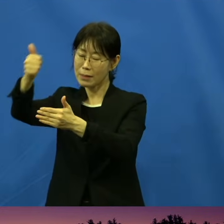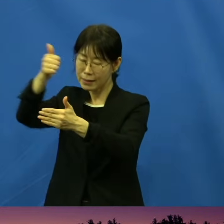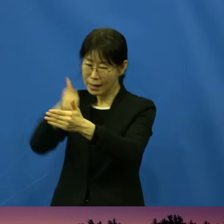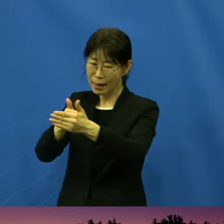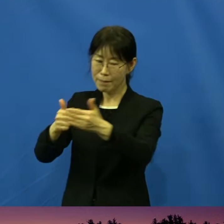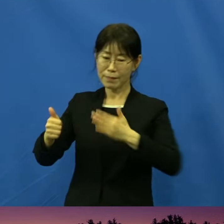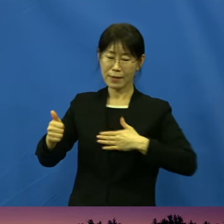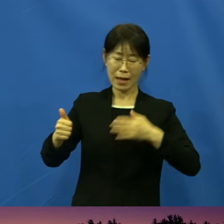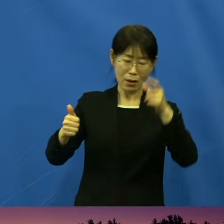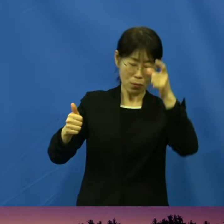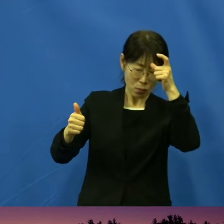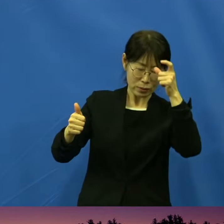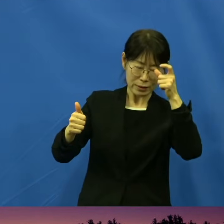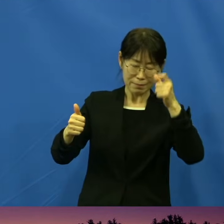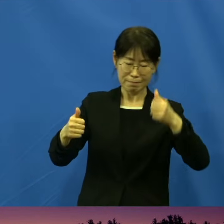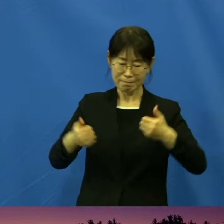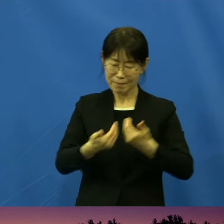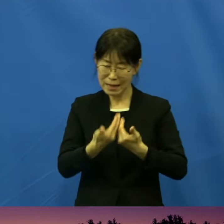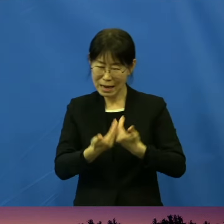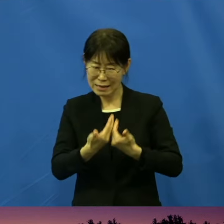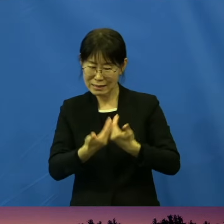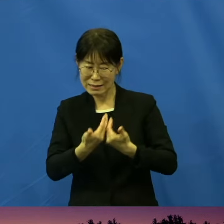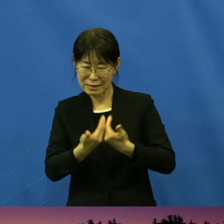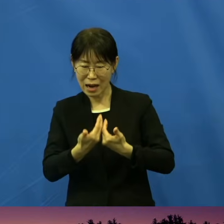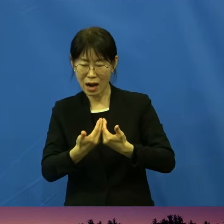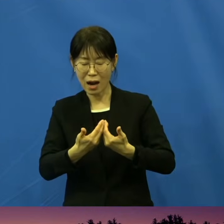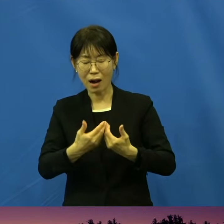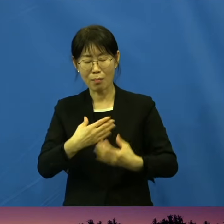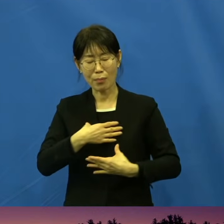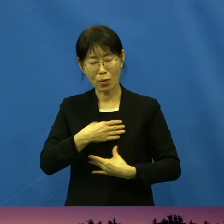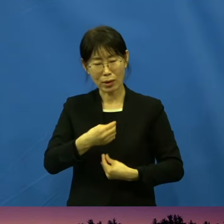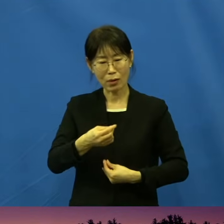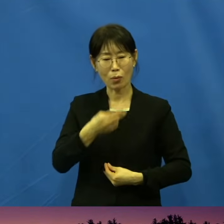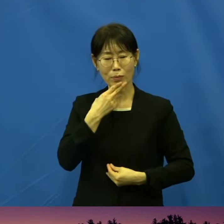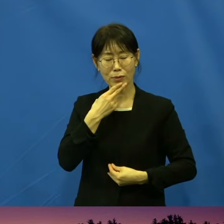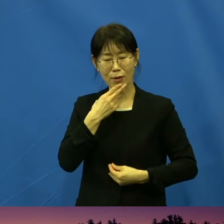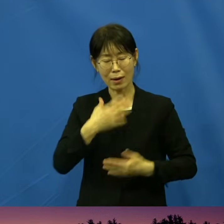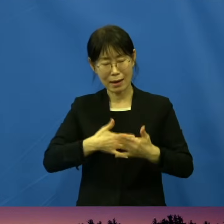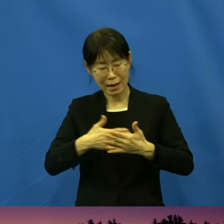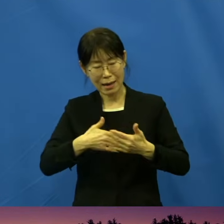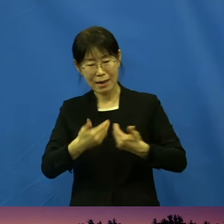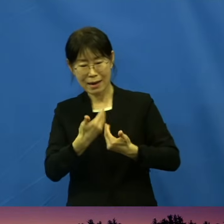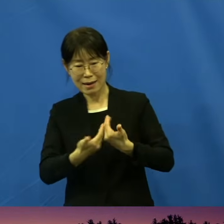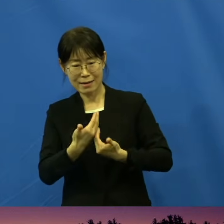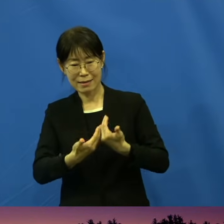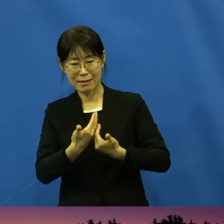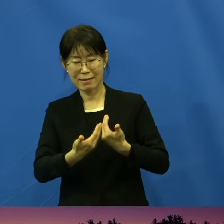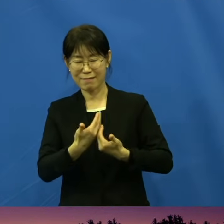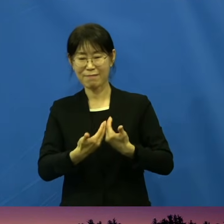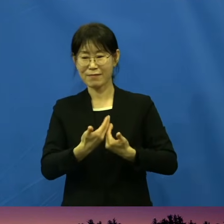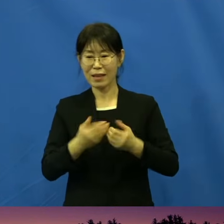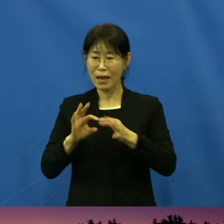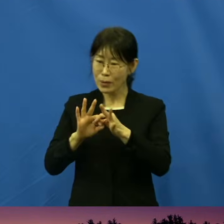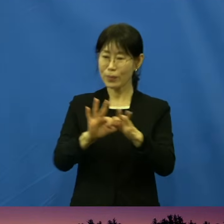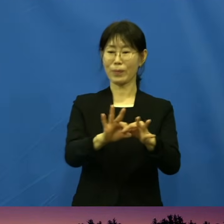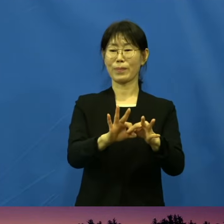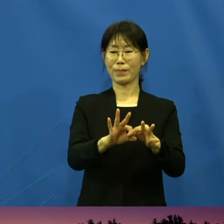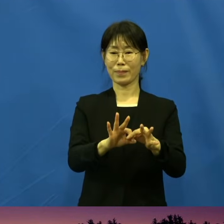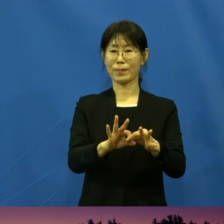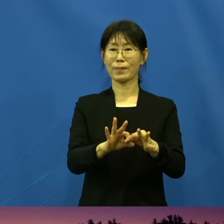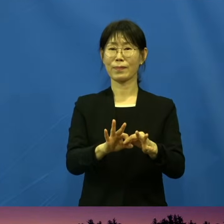거죠. 여러분, 우리에게 이제 요구되는 건 뭘까요? 그리스도가 내 안에 계신다는 믿음이 우리에게 부족해요.